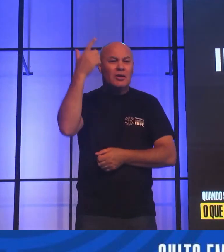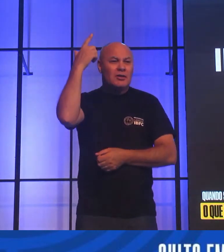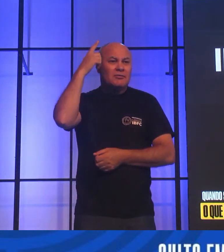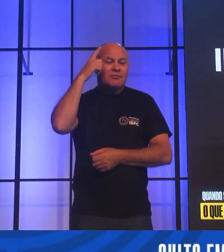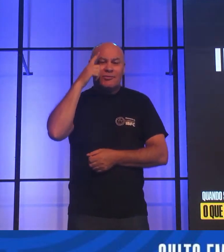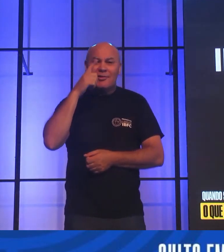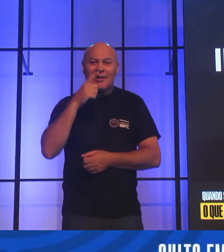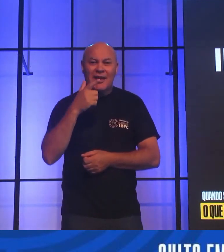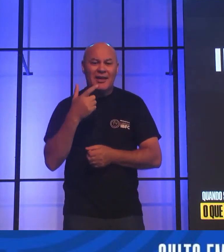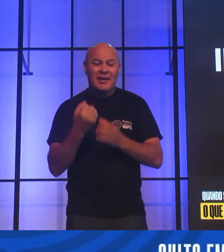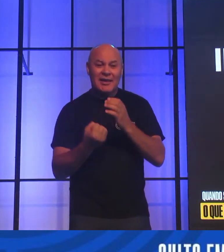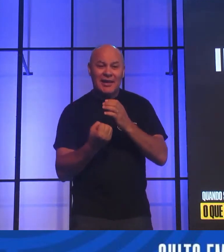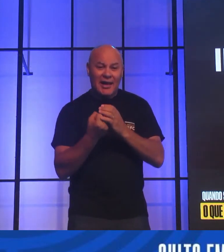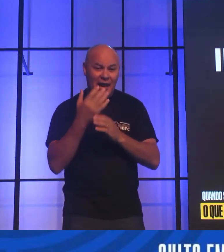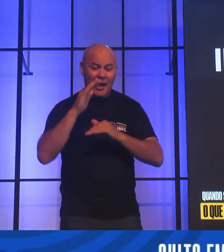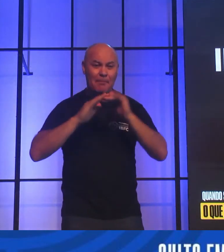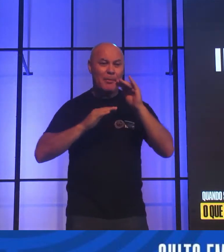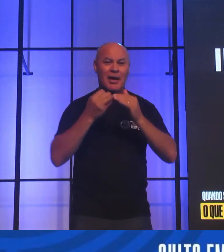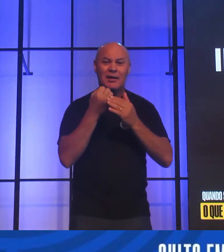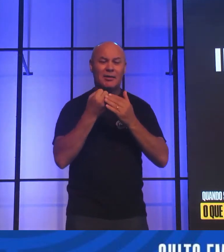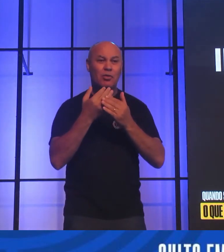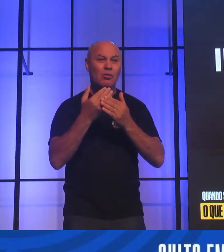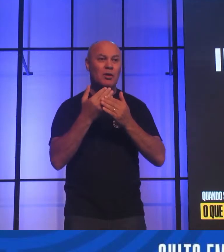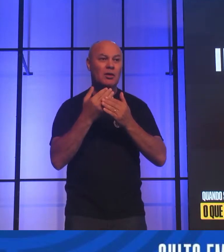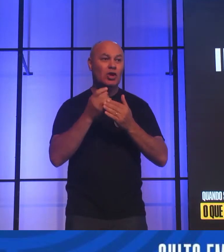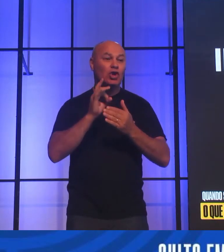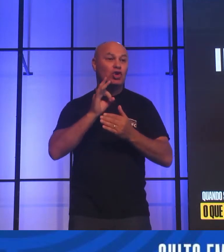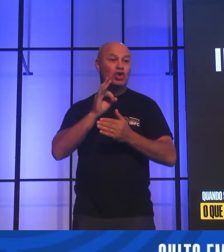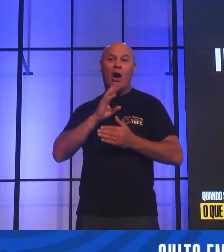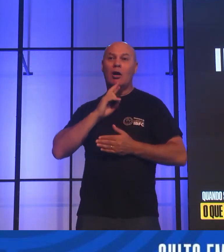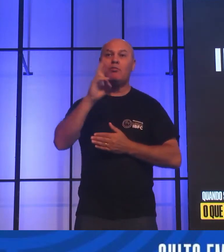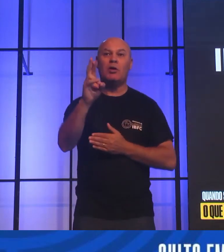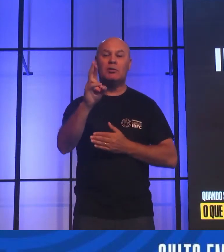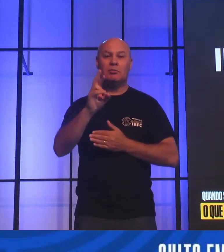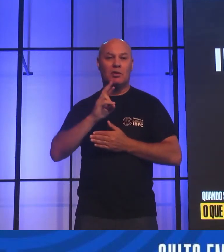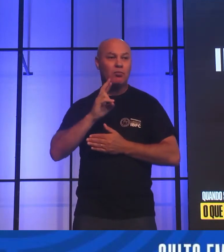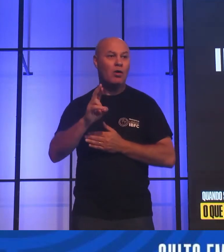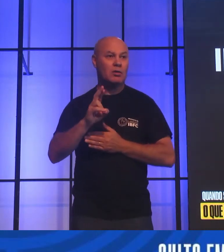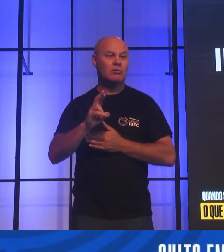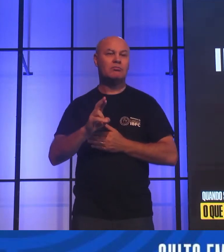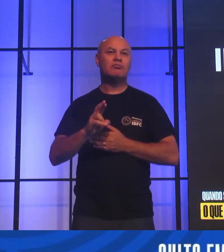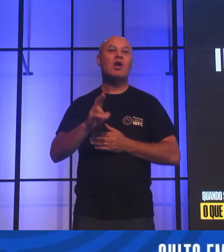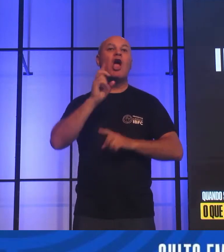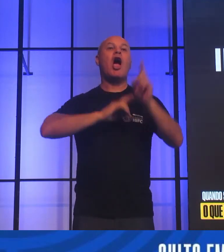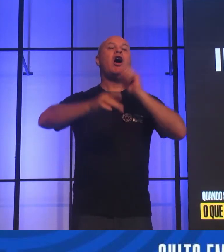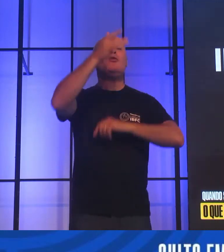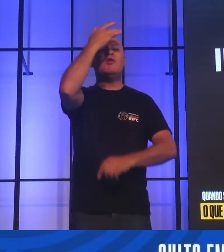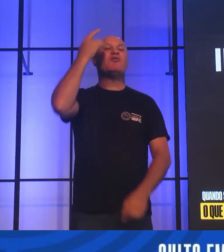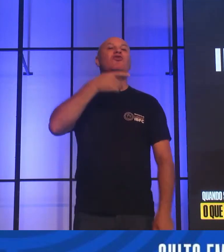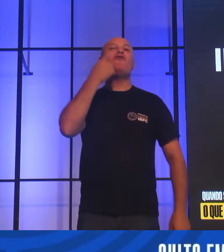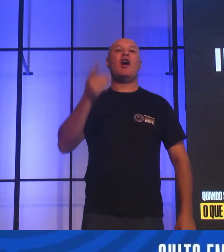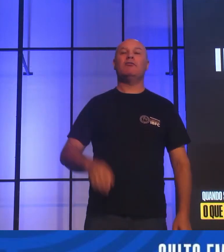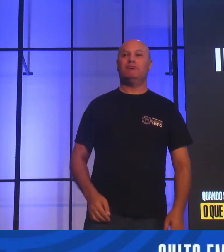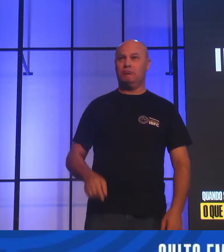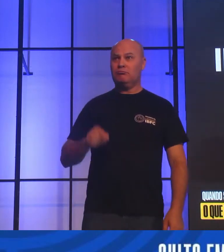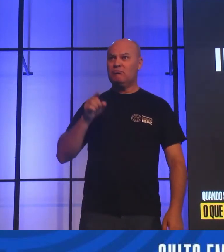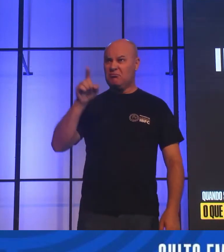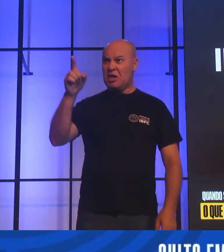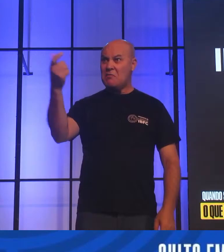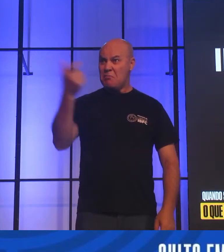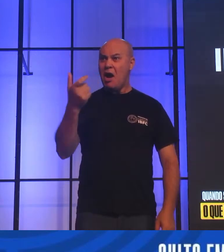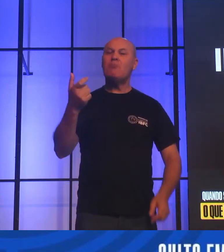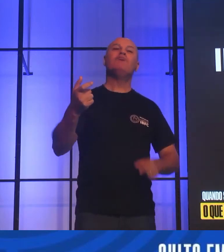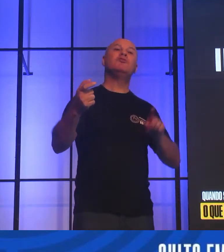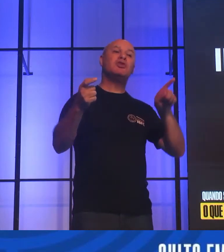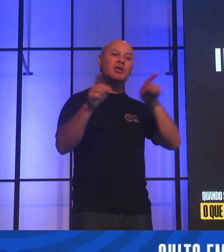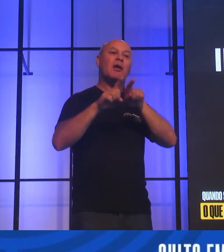Pessoas que simplesmente, se são criticados, criticam. Gritou comigo, eu grito. Gritou mais alto, eu grito